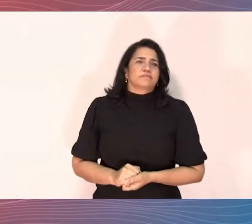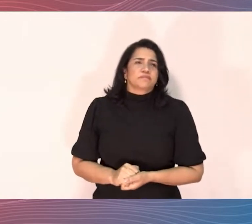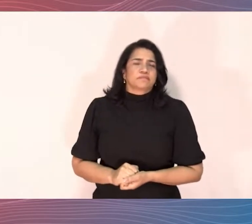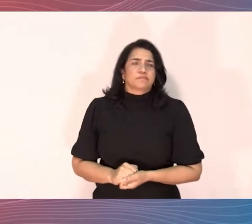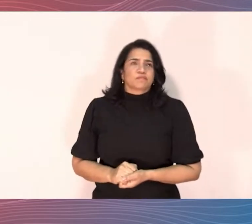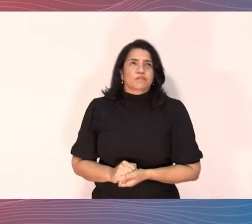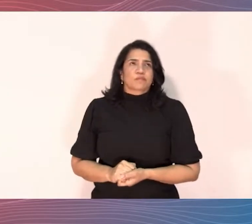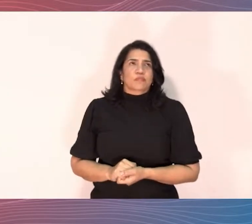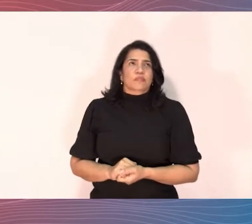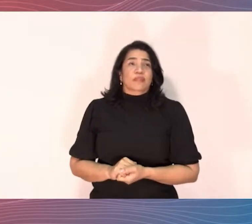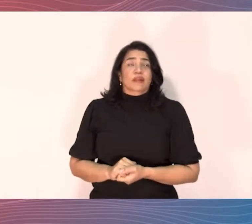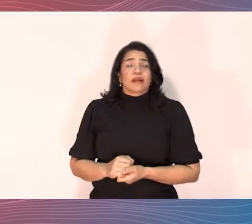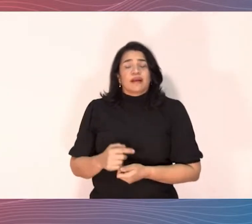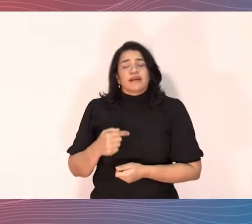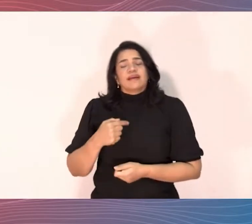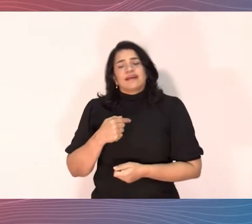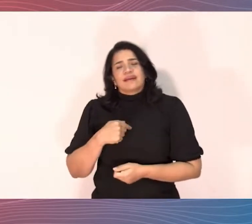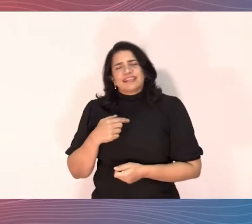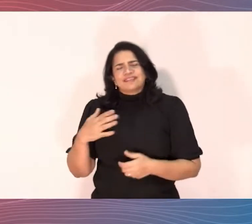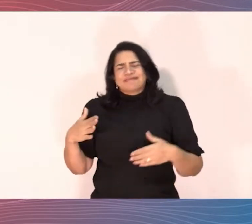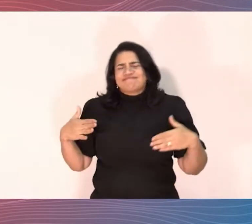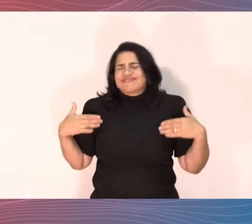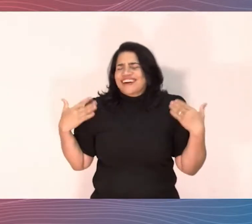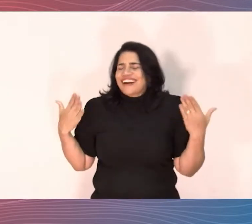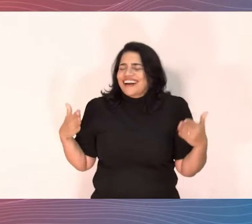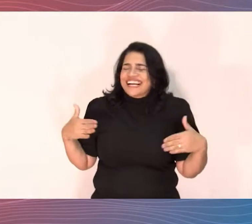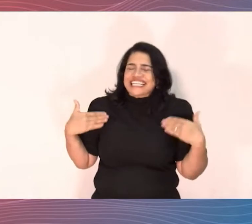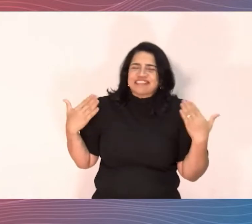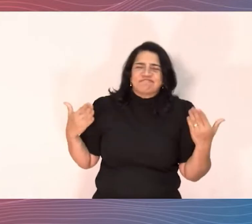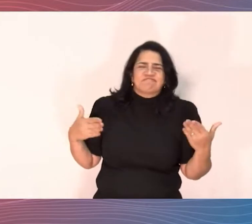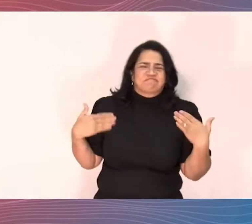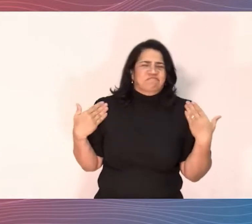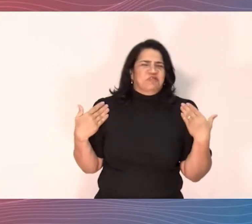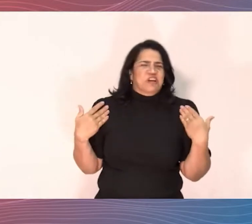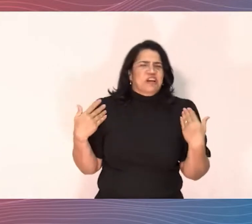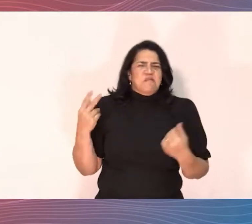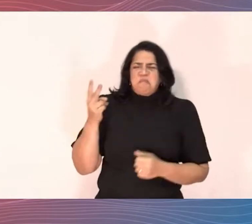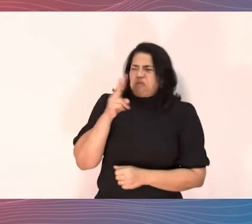Eu fiquei muito contente, irmãos, vindo todas as pessoas pulando aqui hoje.